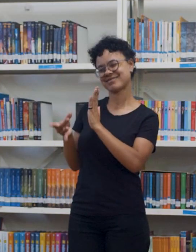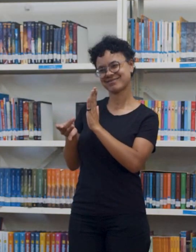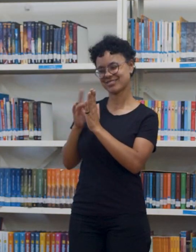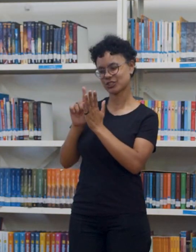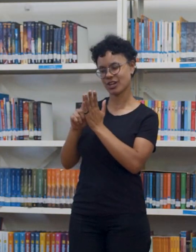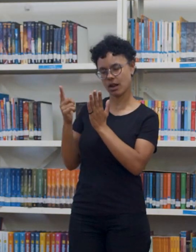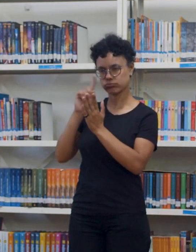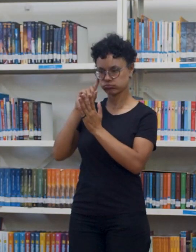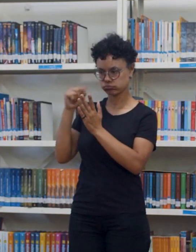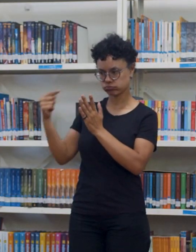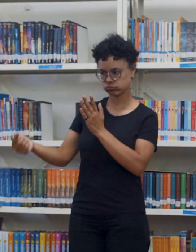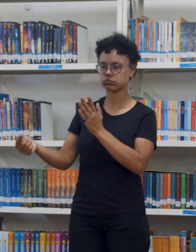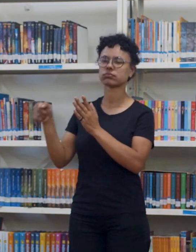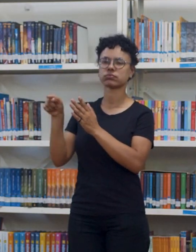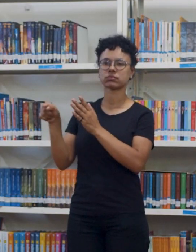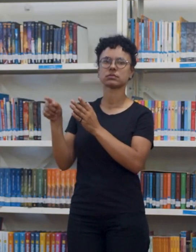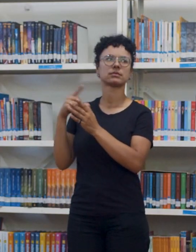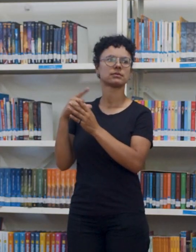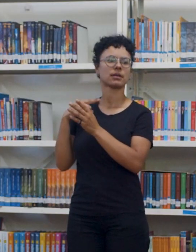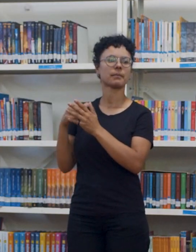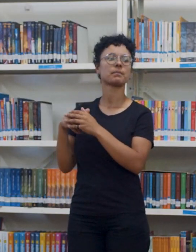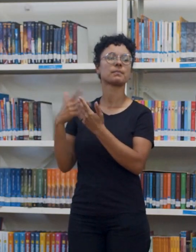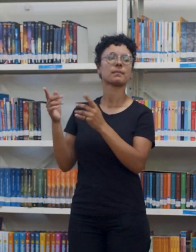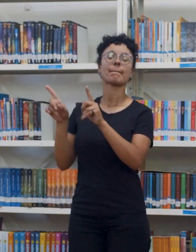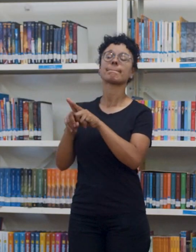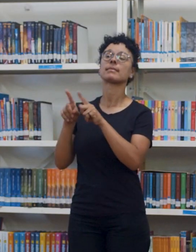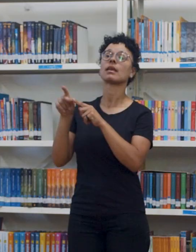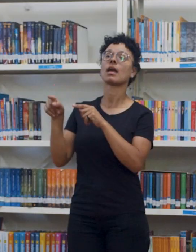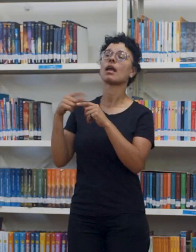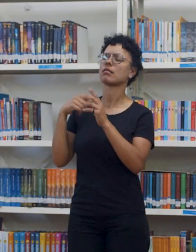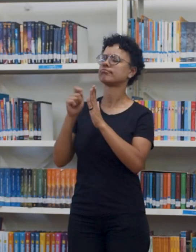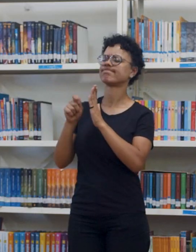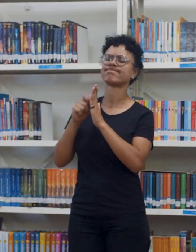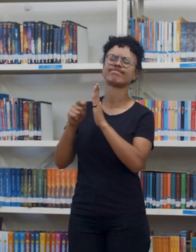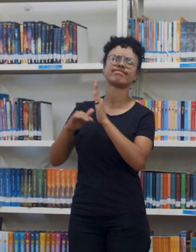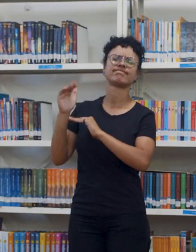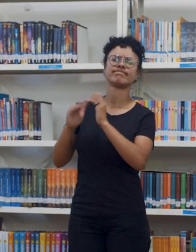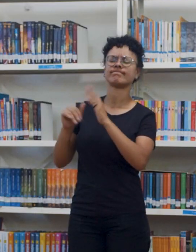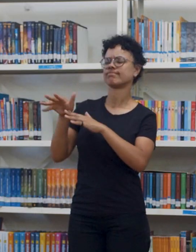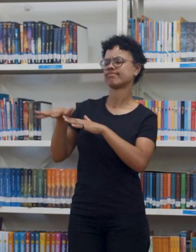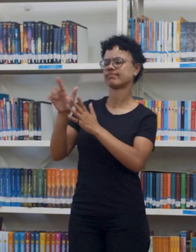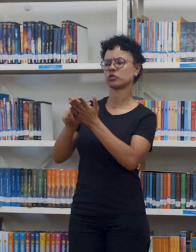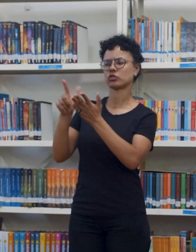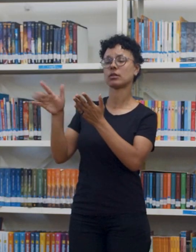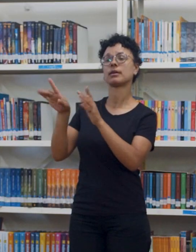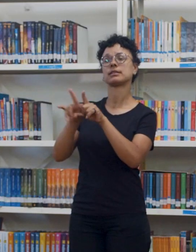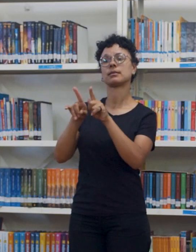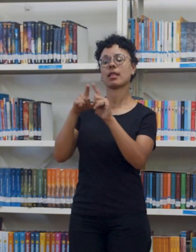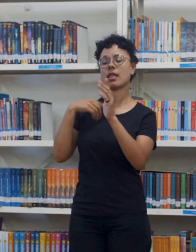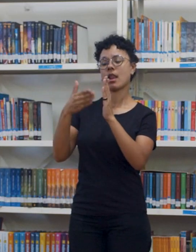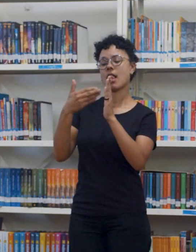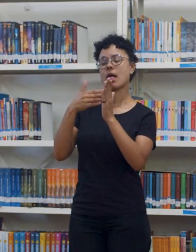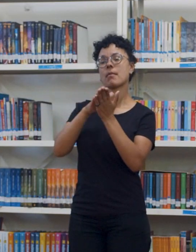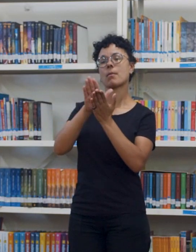jornal diariamente, físico, né? E ele era um grande escritor de jornal e ele fez vários